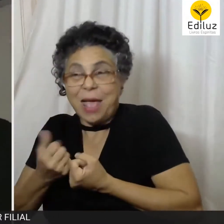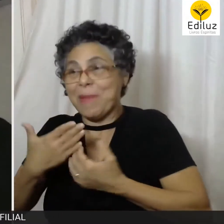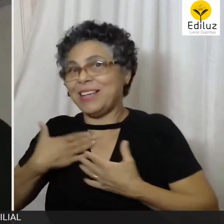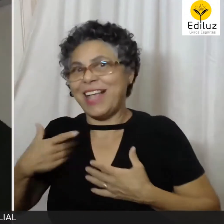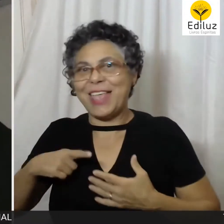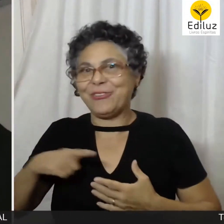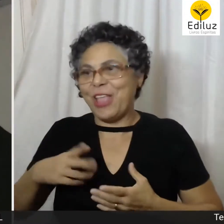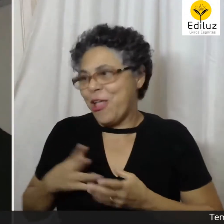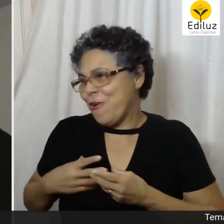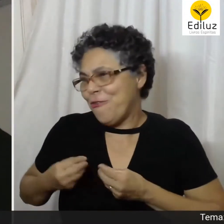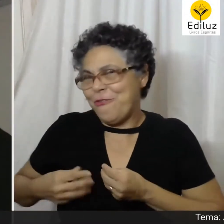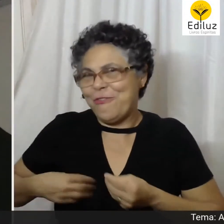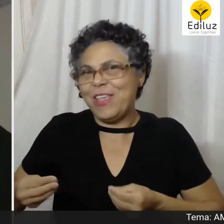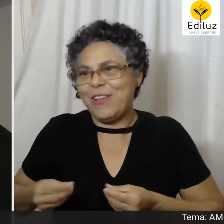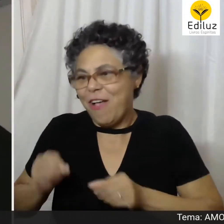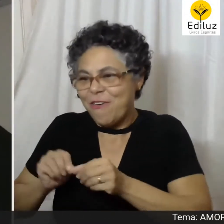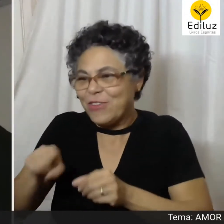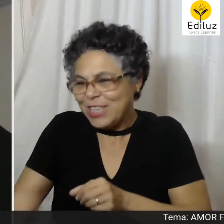experiência através dele.